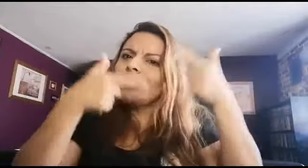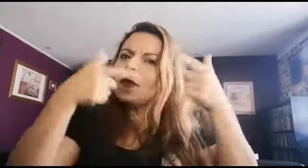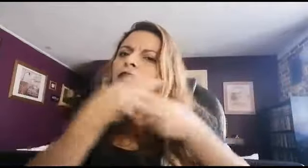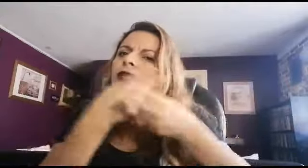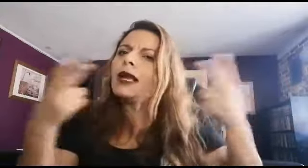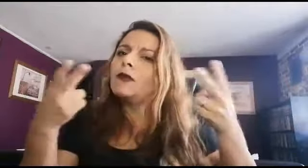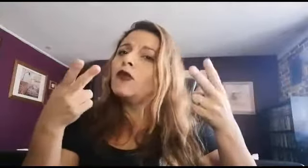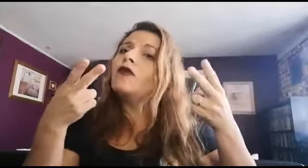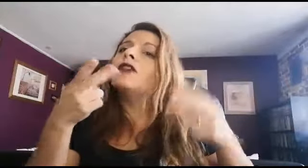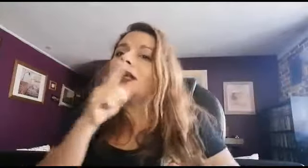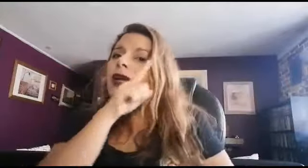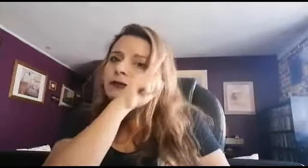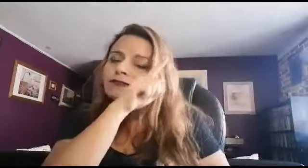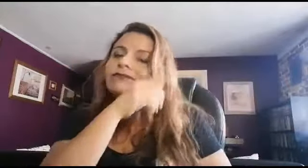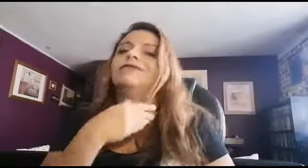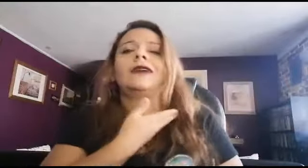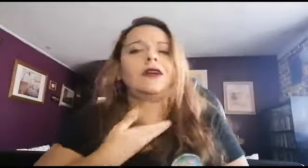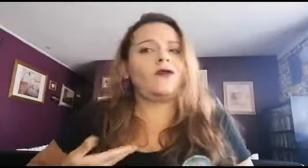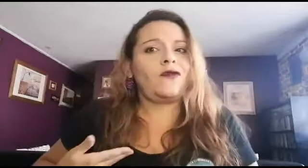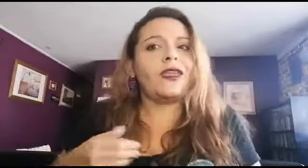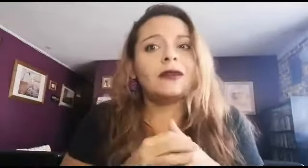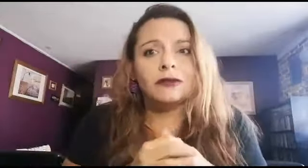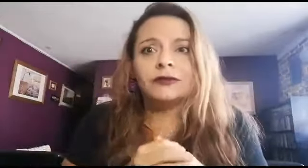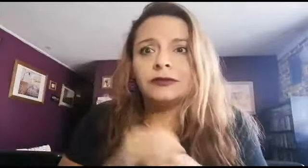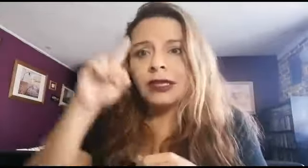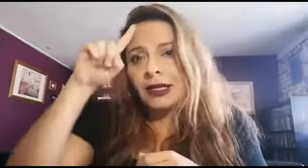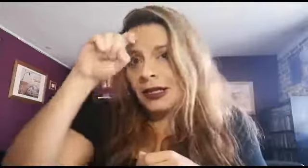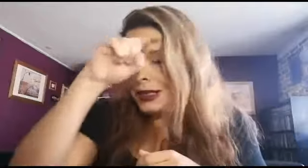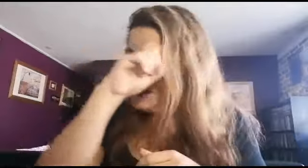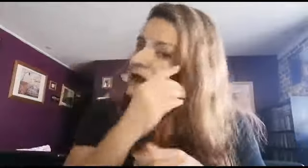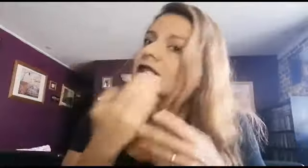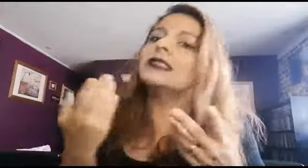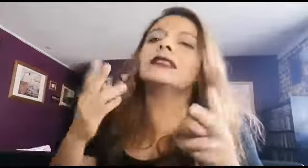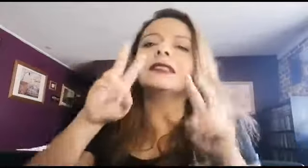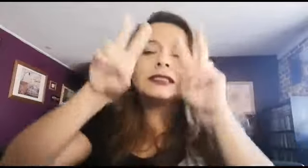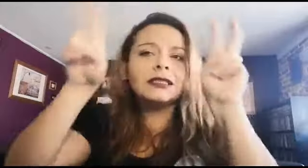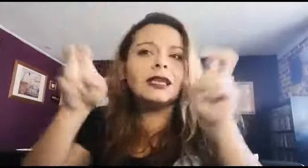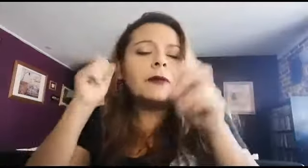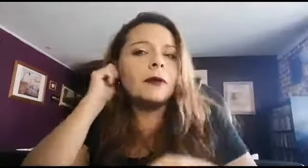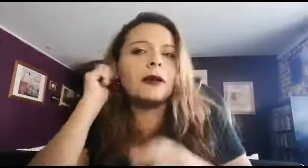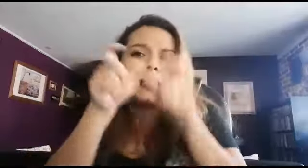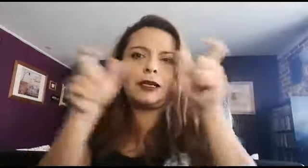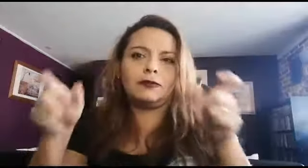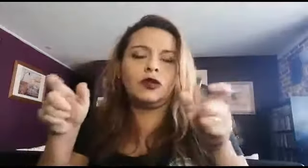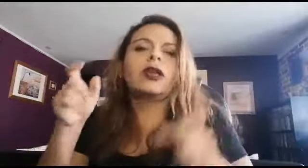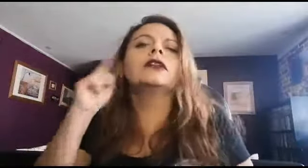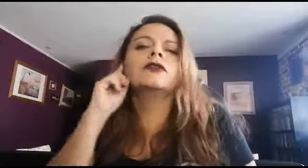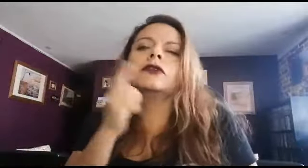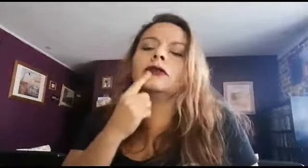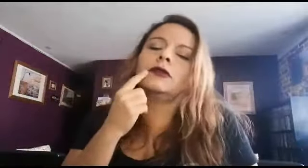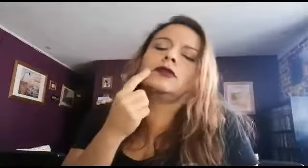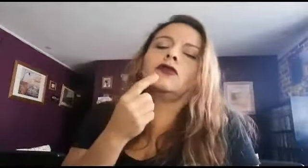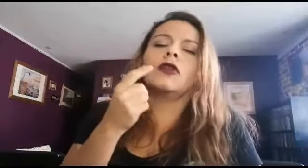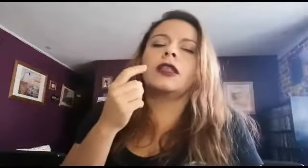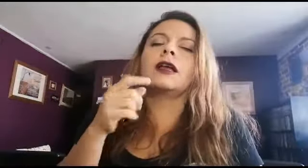hacer sugerencias a las políticas públicas y también al gobierno en este periodo difícil que es